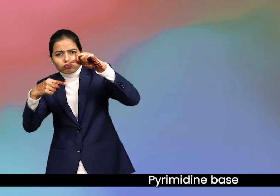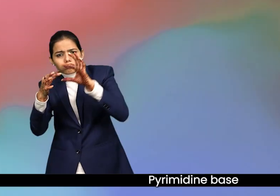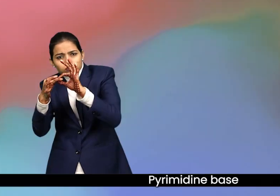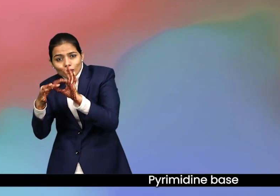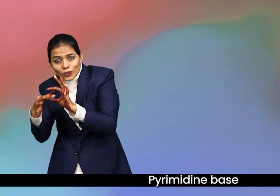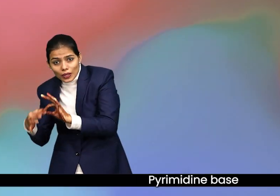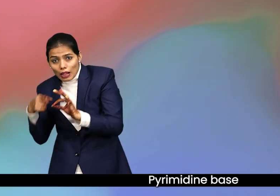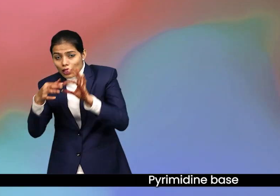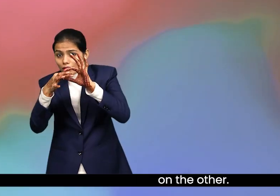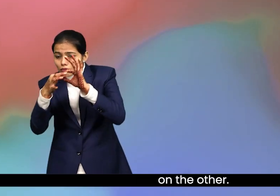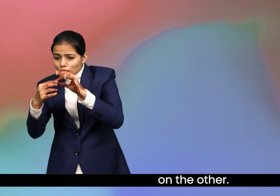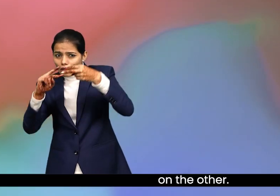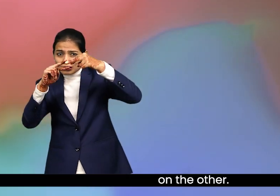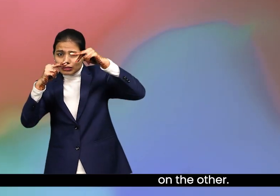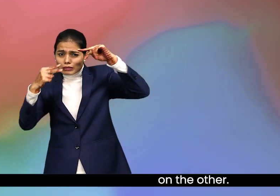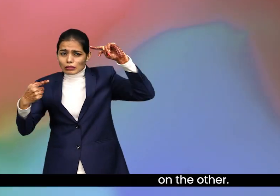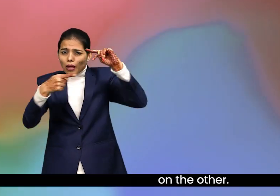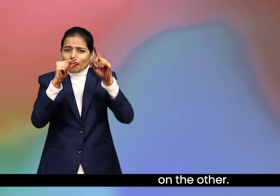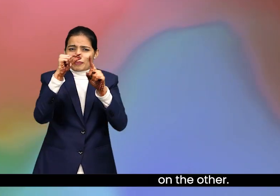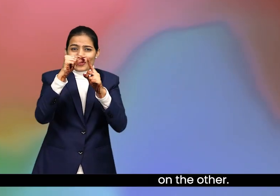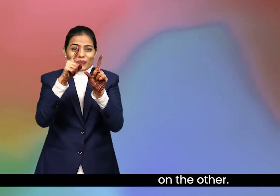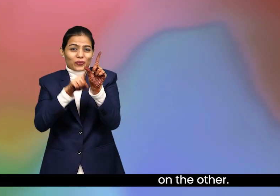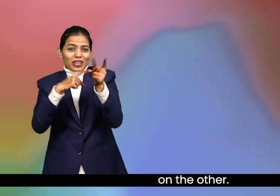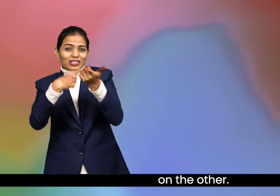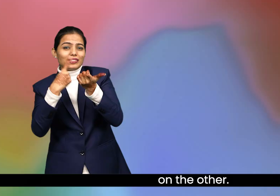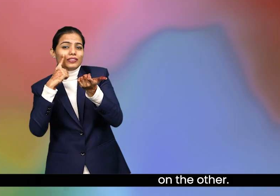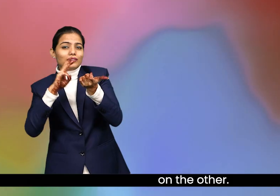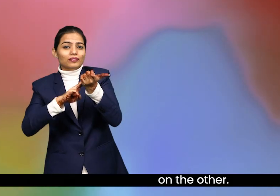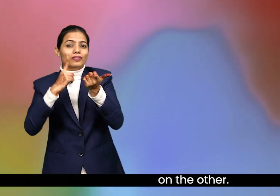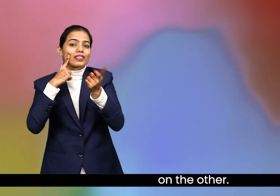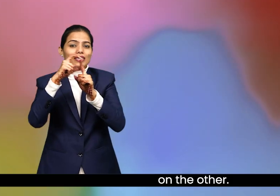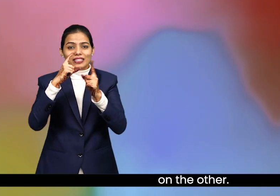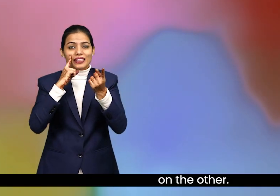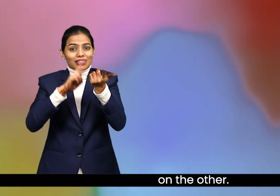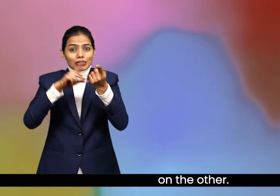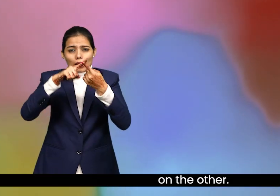pyridamine எப்பொழுதும் base மற்றொன்றில் on the பைரமிட்டின் தளத்துடன் இணைந்திருக்கிறது.